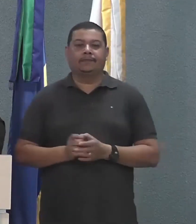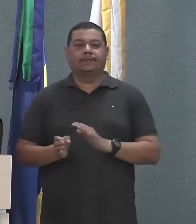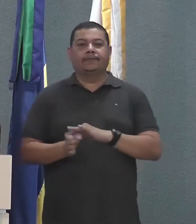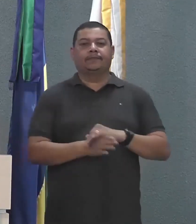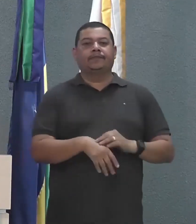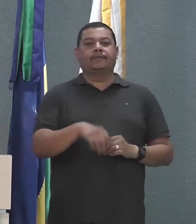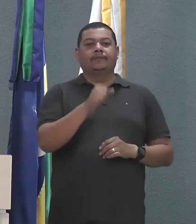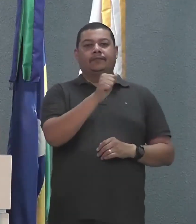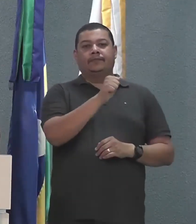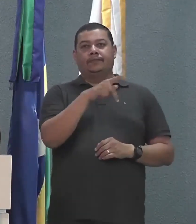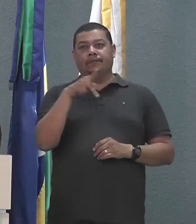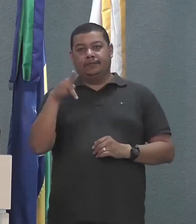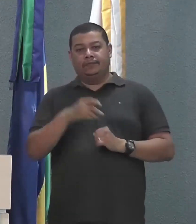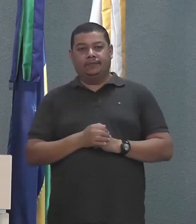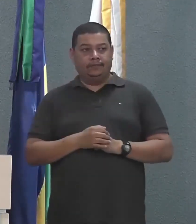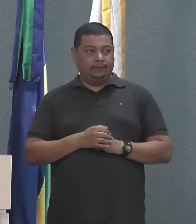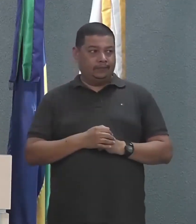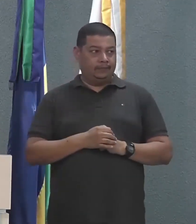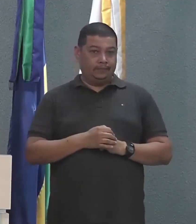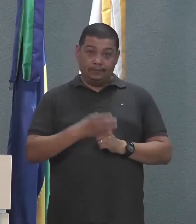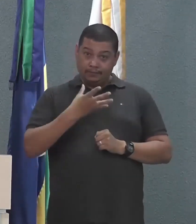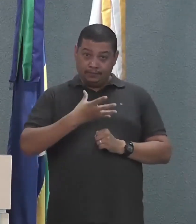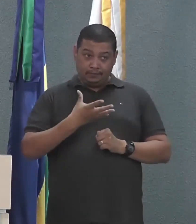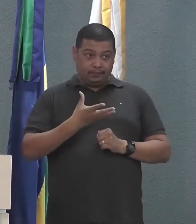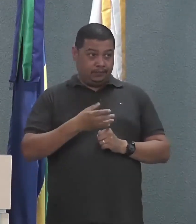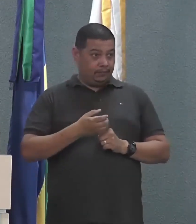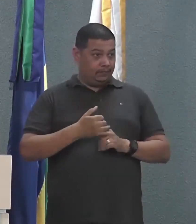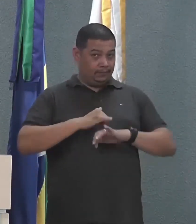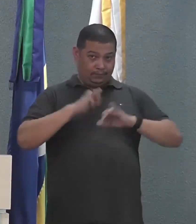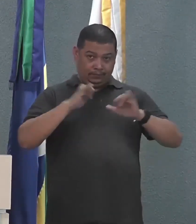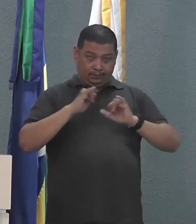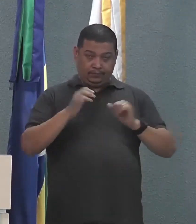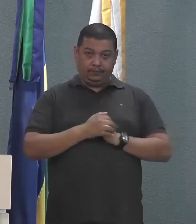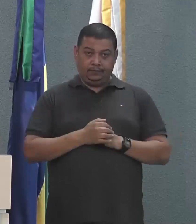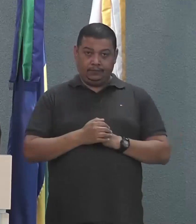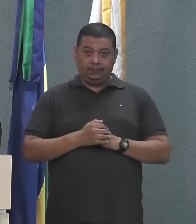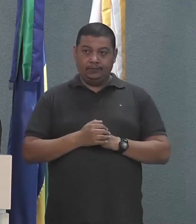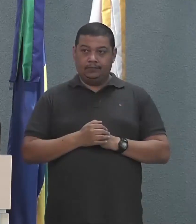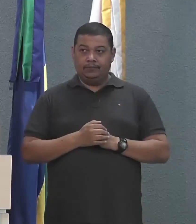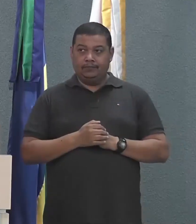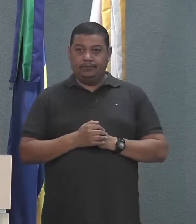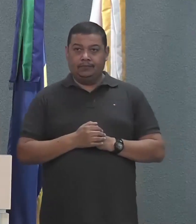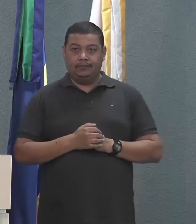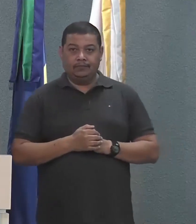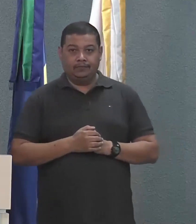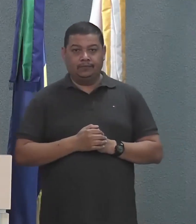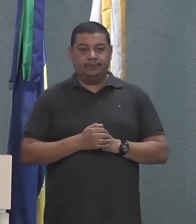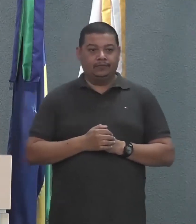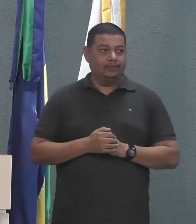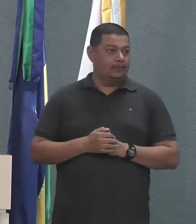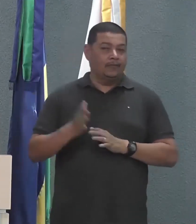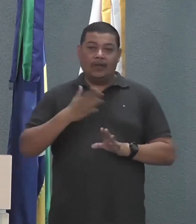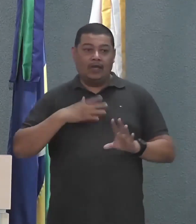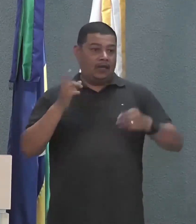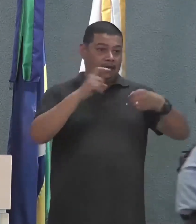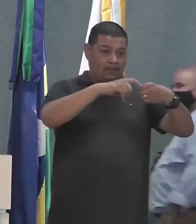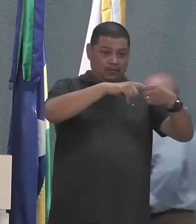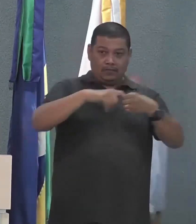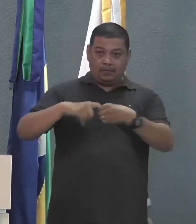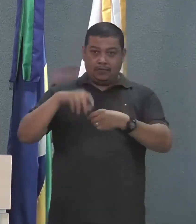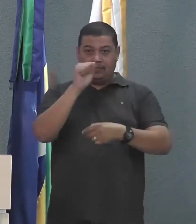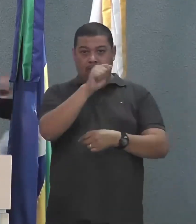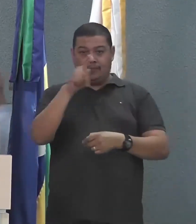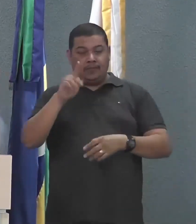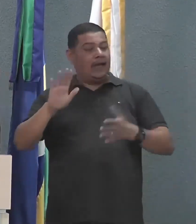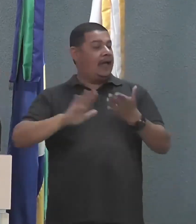Aplicativos, quero deixar um recado aos aplicativos aqui, é hoje na sessão. Não sou sócio de nenhum aplicativo,